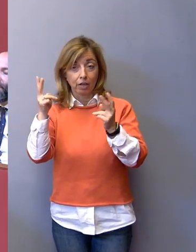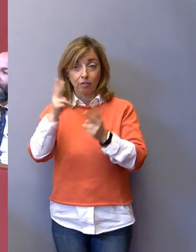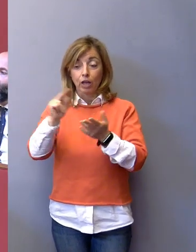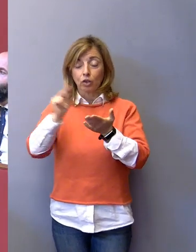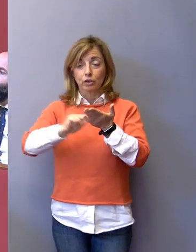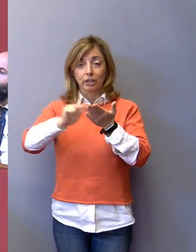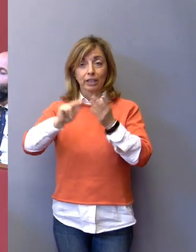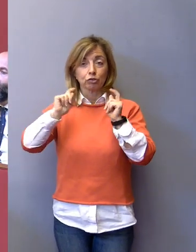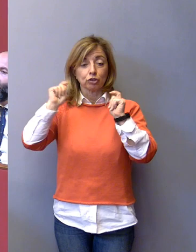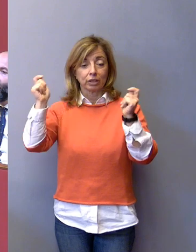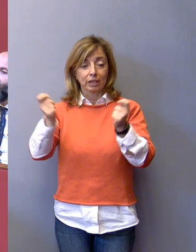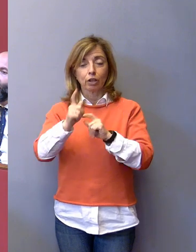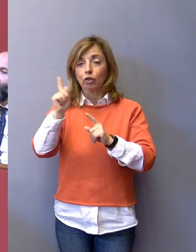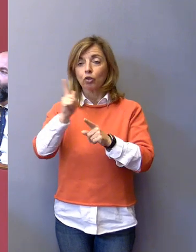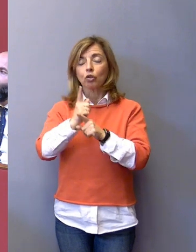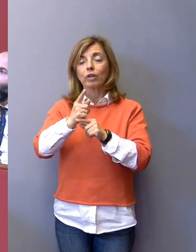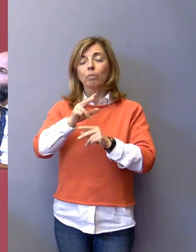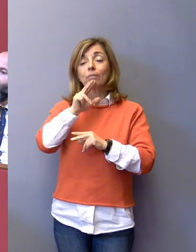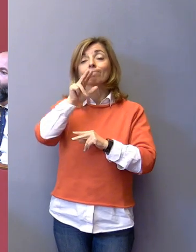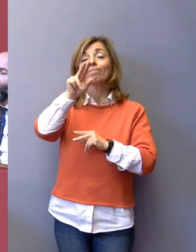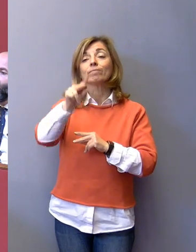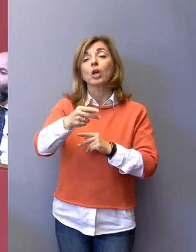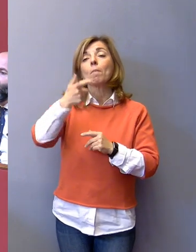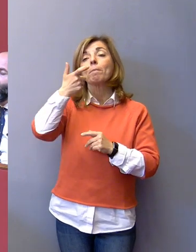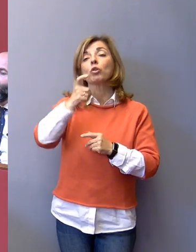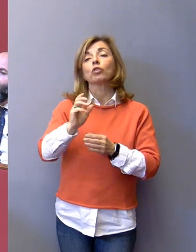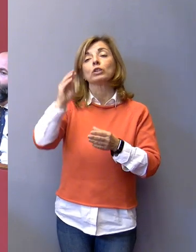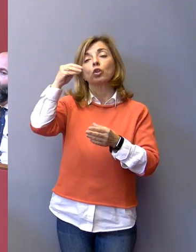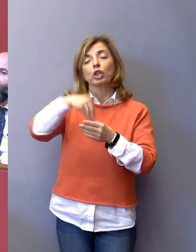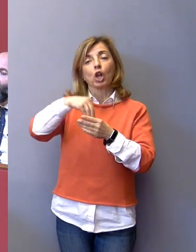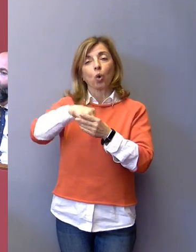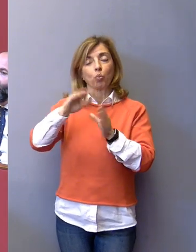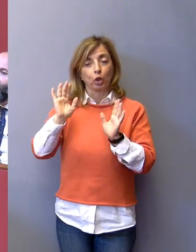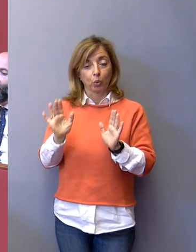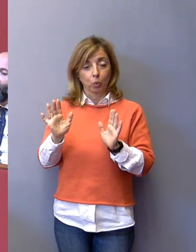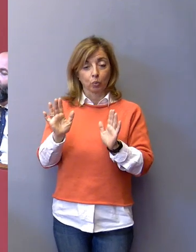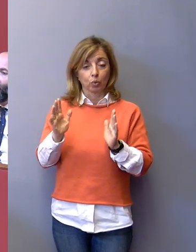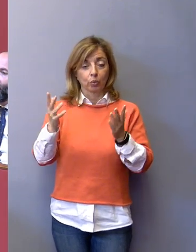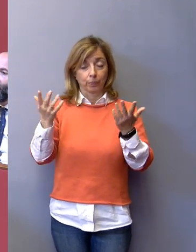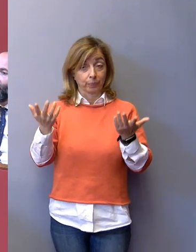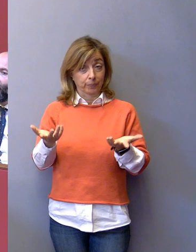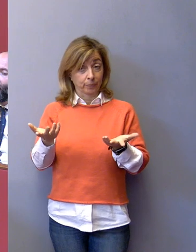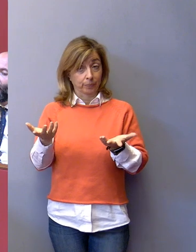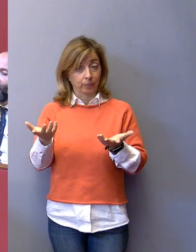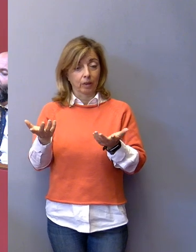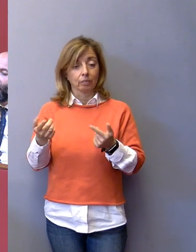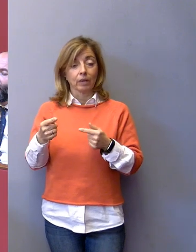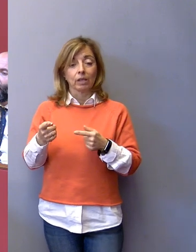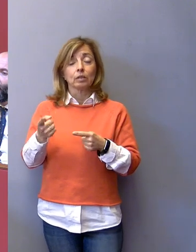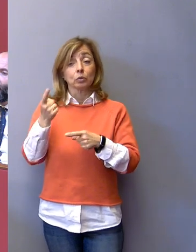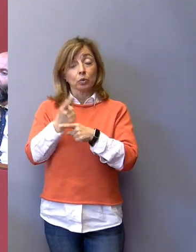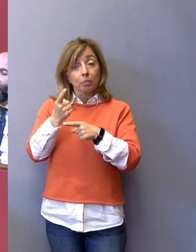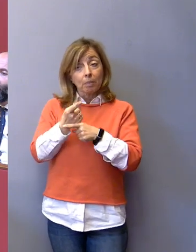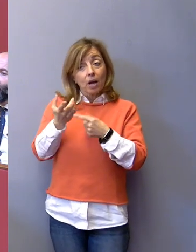sulla sulla diciamo sulla questione Quindi a questo punto mi chiedo stiamo accettando dobbiamo